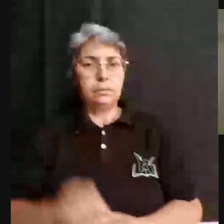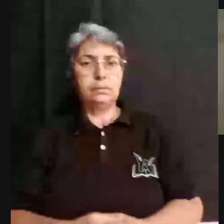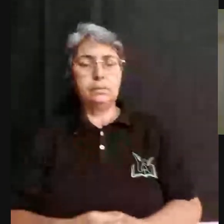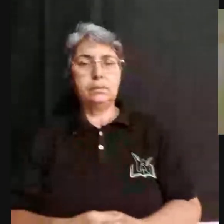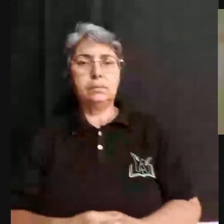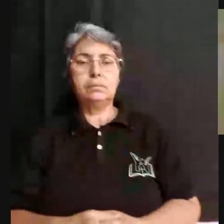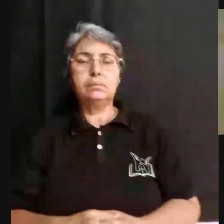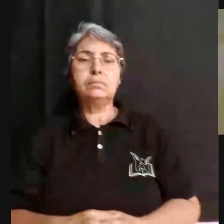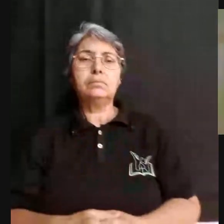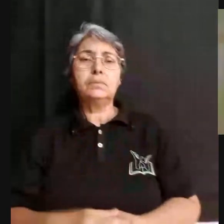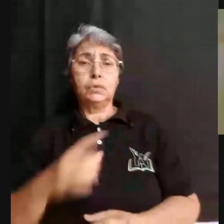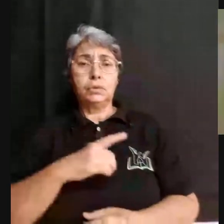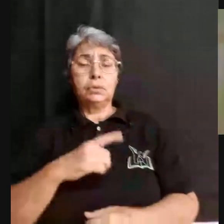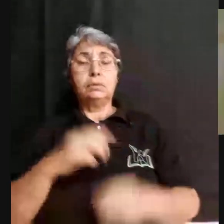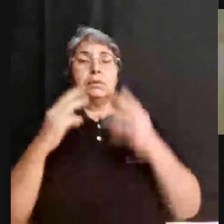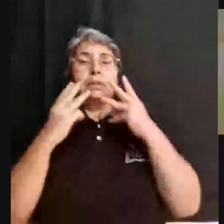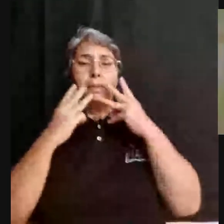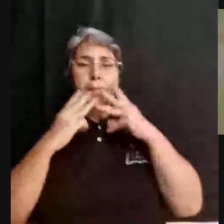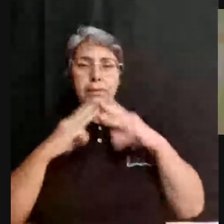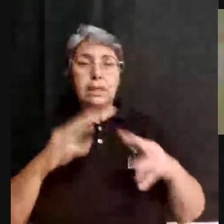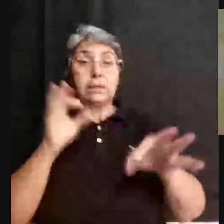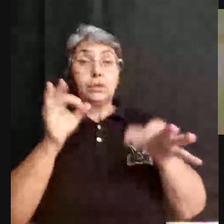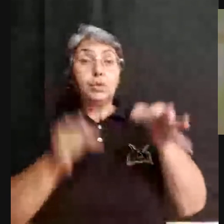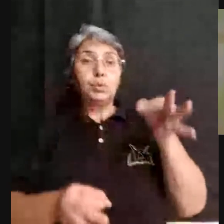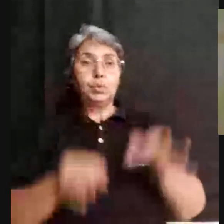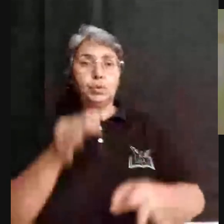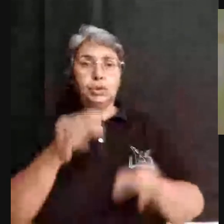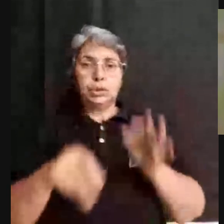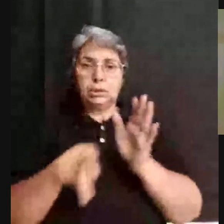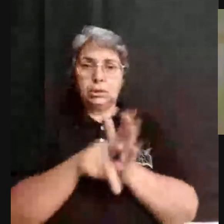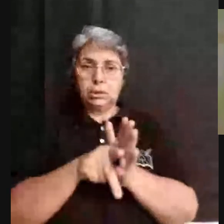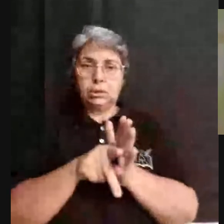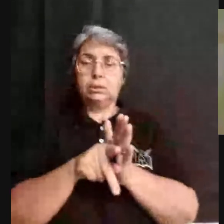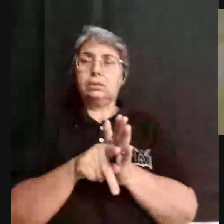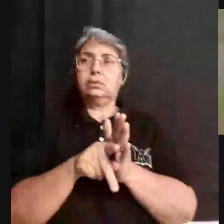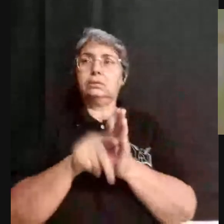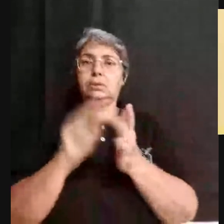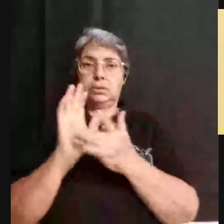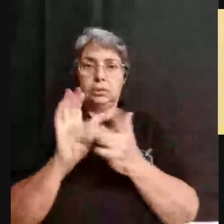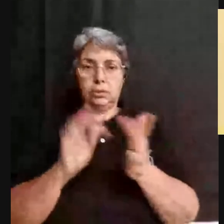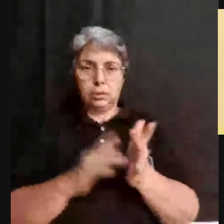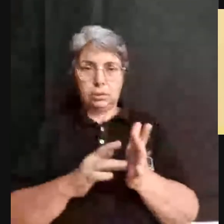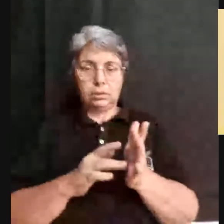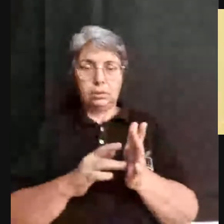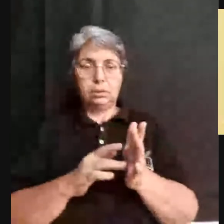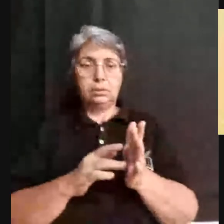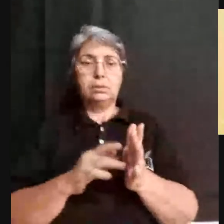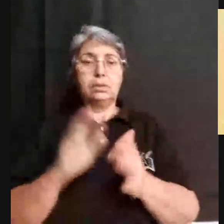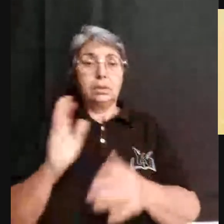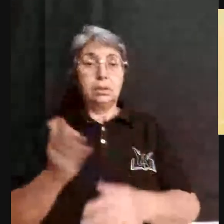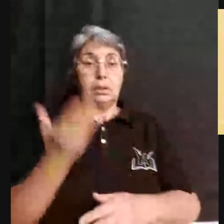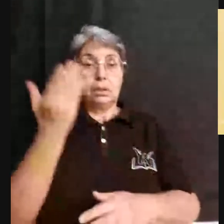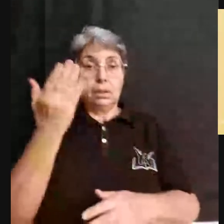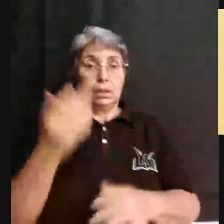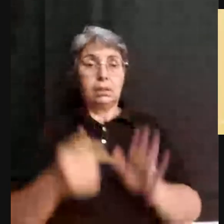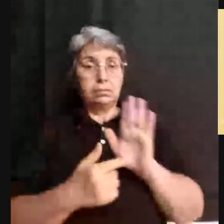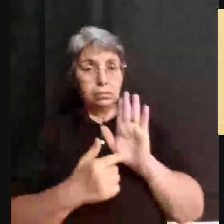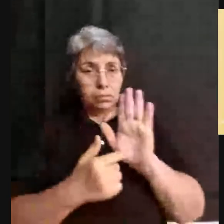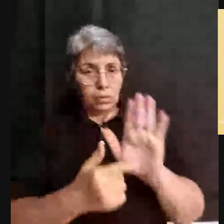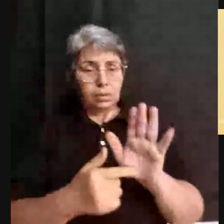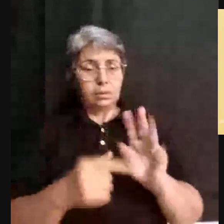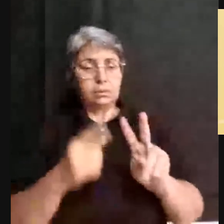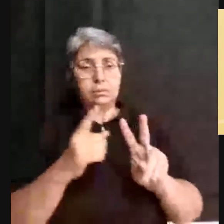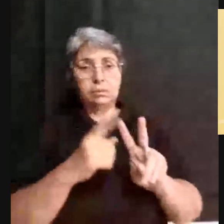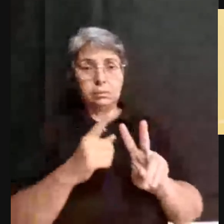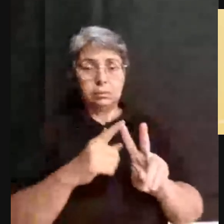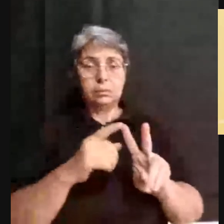A mensagem da justiça de Cristo, apresentada pela irmã Ellen White, por A.T. Jones e por E.J. Wagner, foi rejeitada